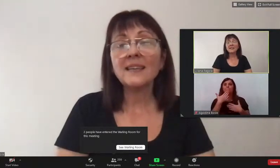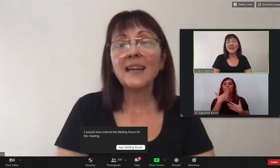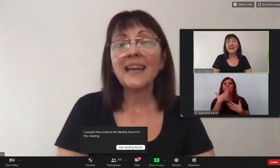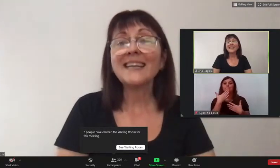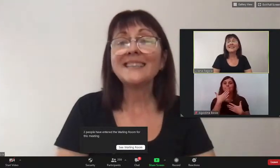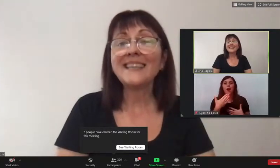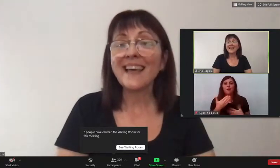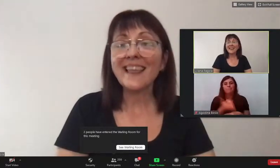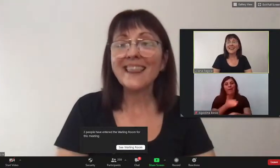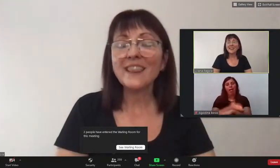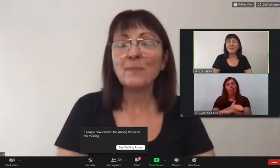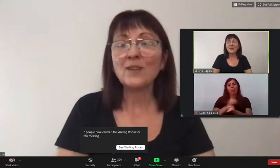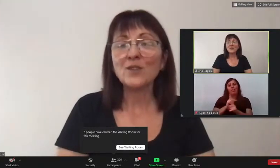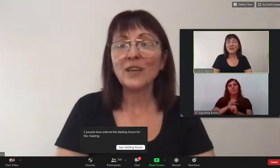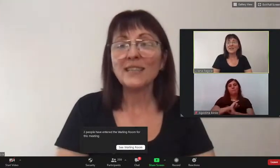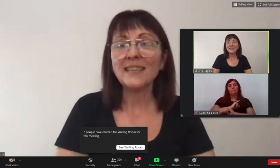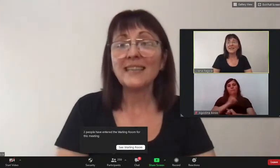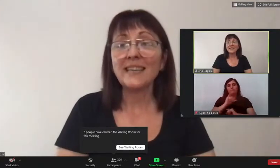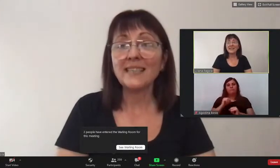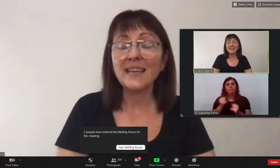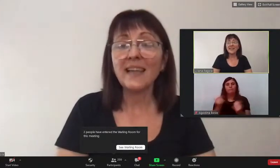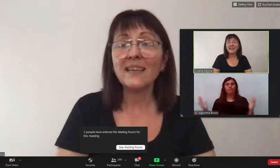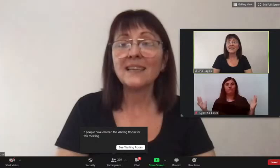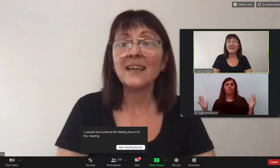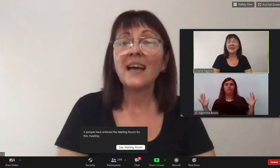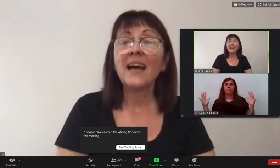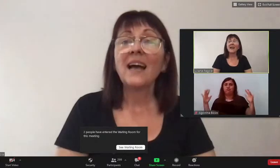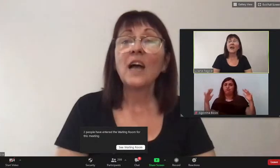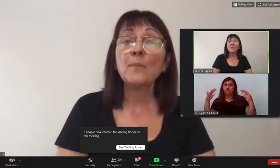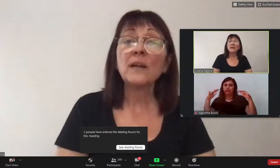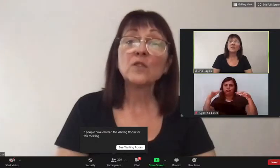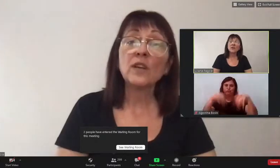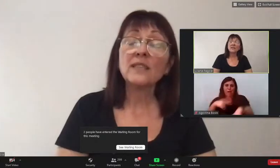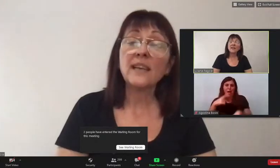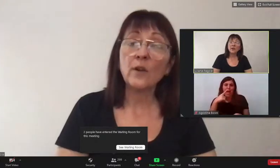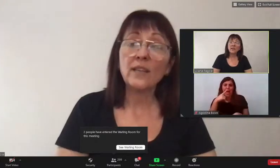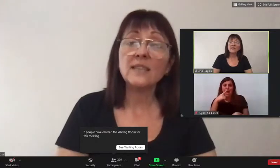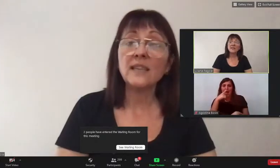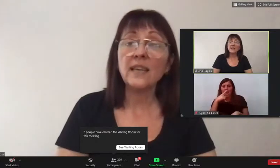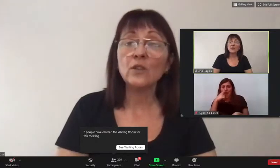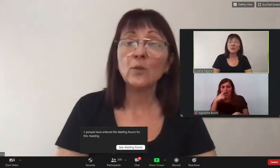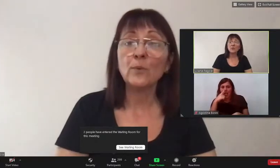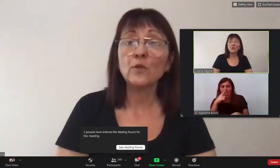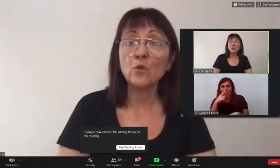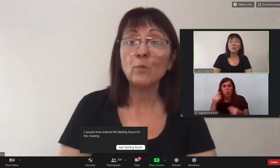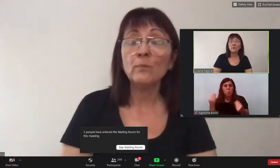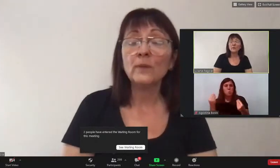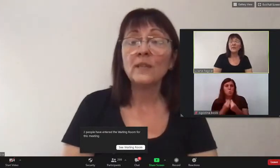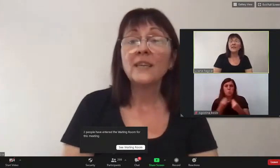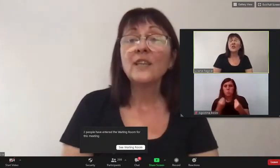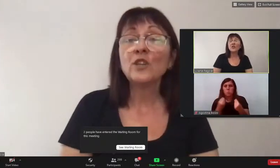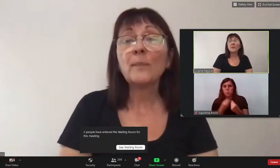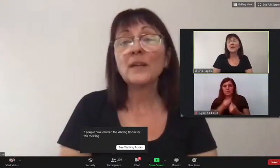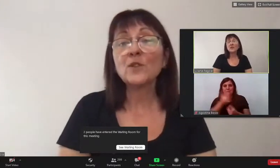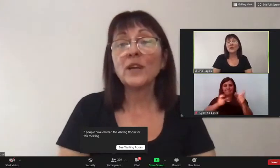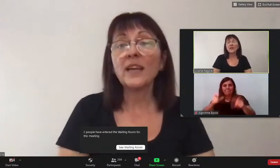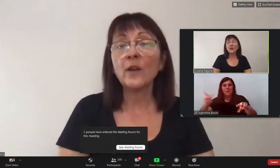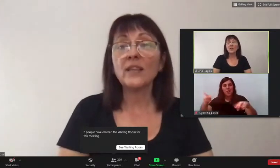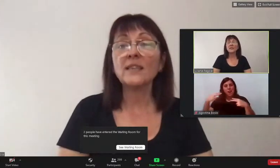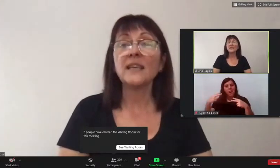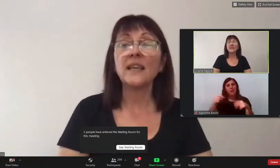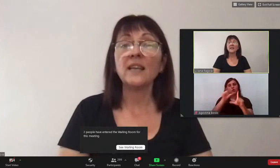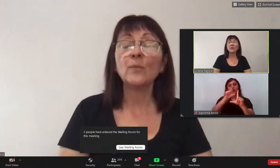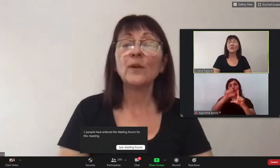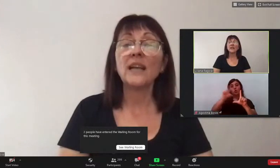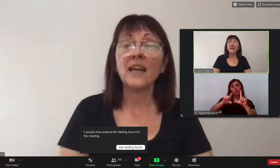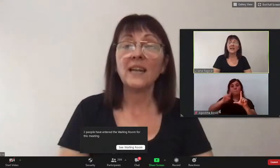antes, la cantidad de personas interesadas. Hay personas que nos están siguiendo por Zoom y otras personas que nos